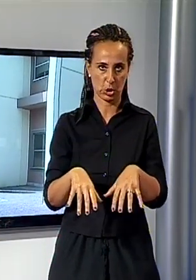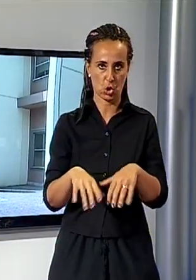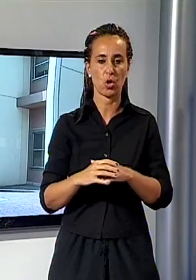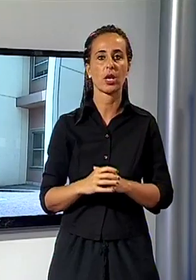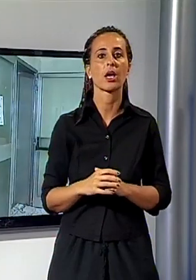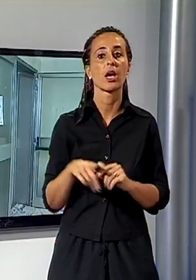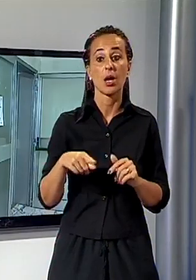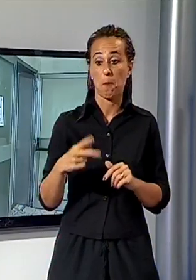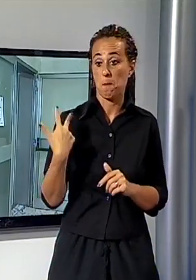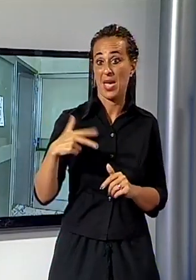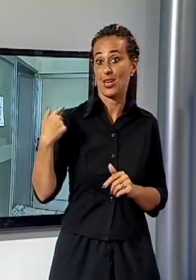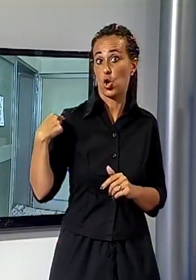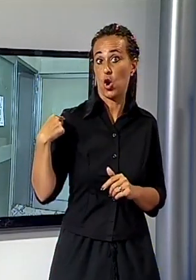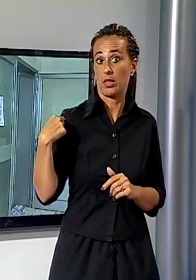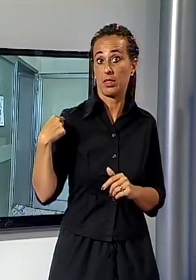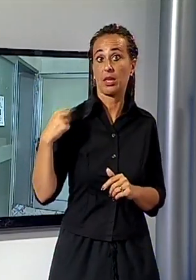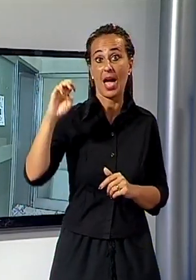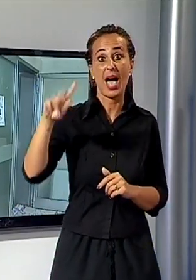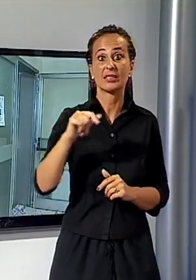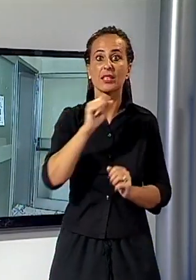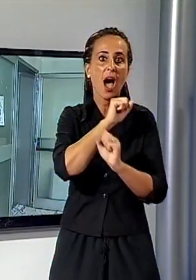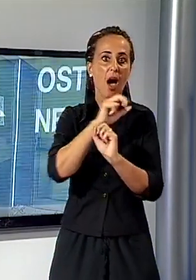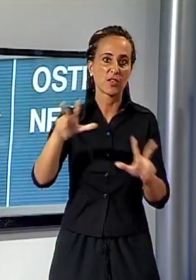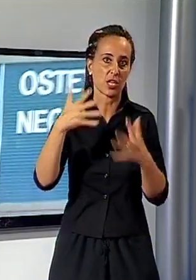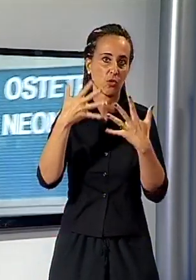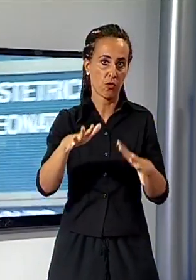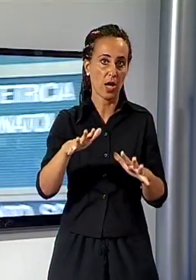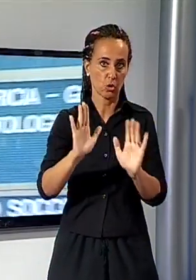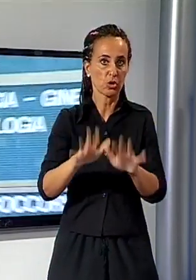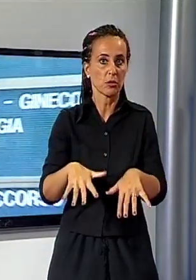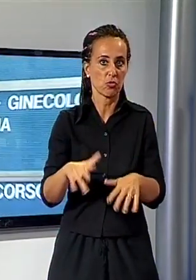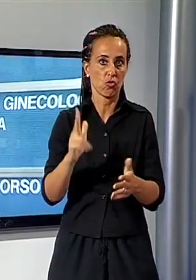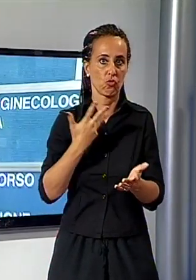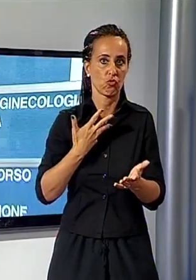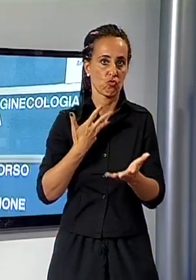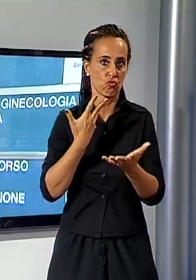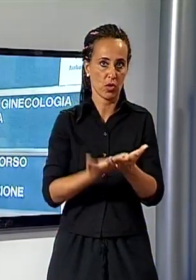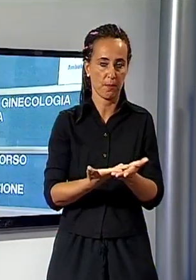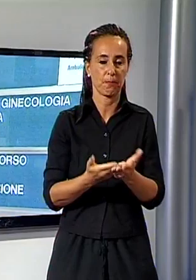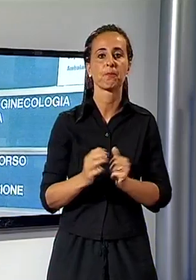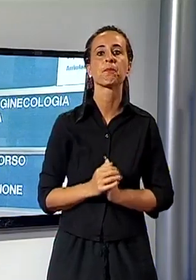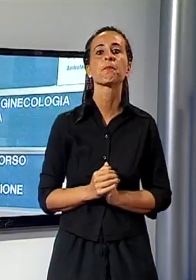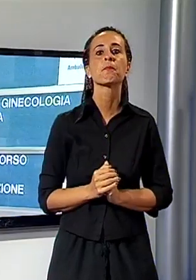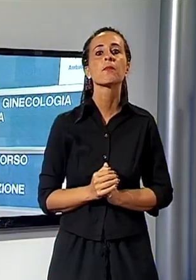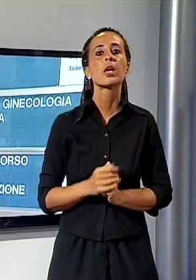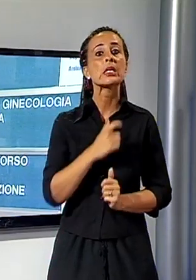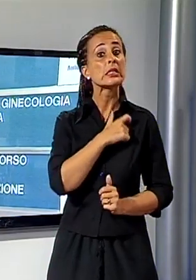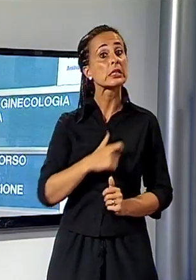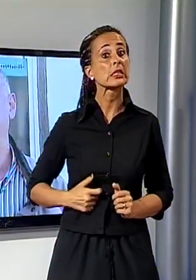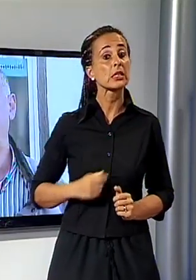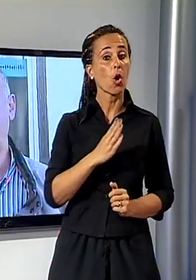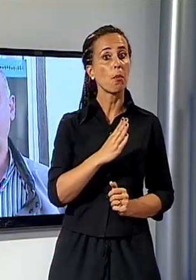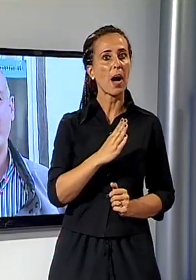e un bilancino di precisione. L'uomo si trova adesso agli arresti domiciliari. Ci spostiamo adesso in